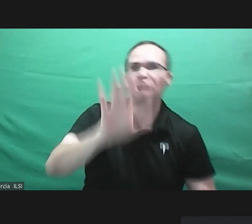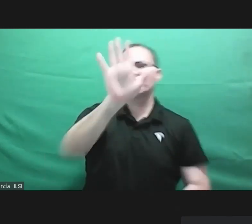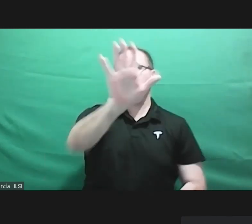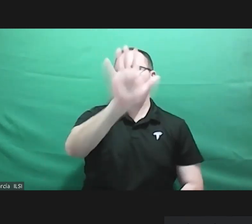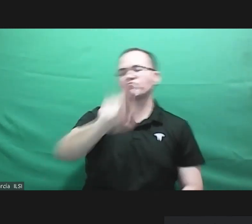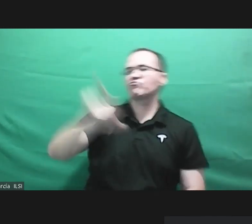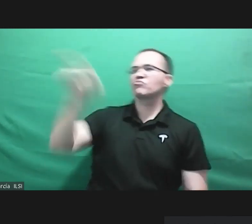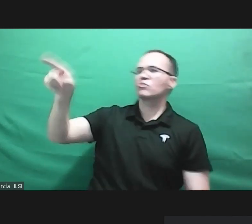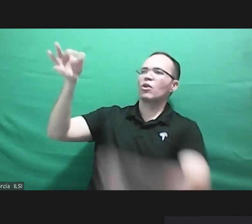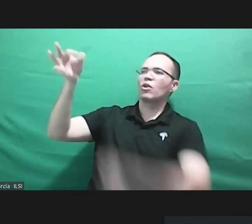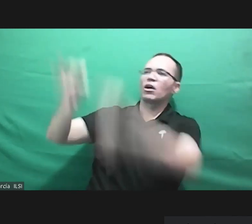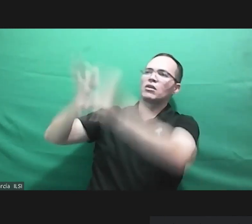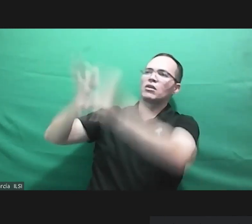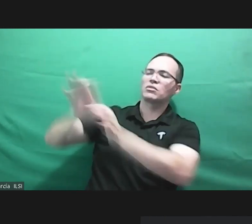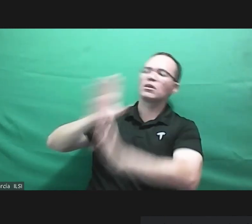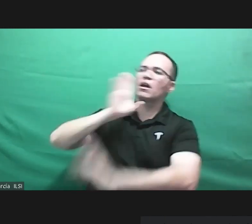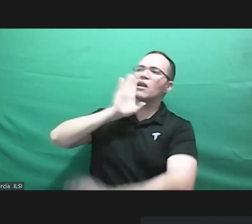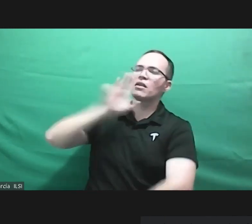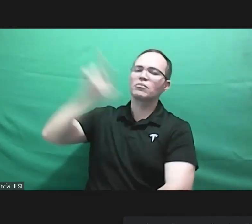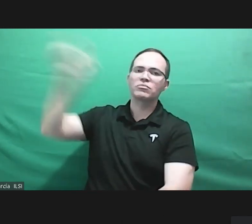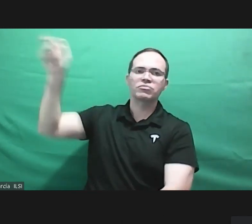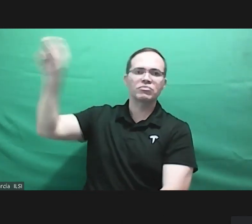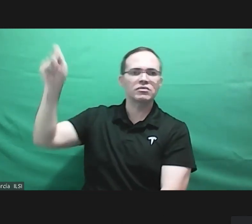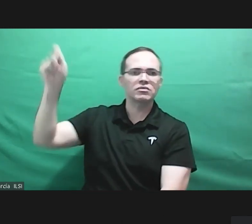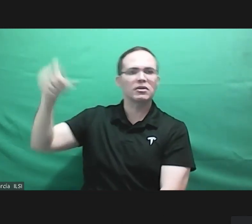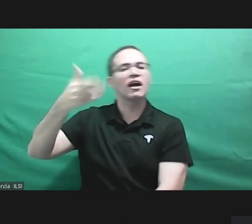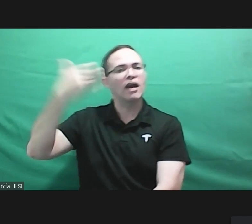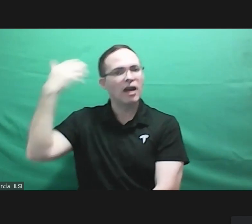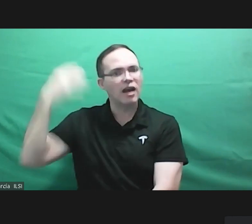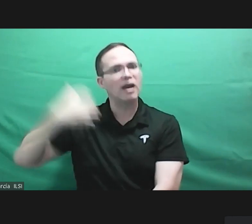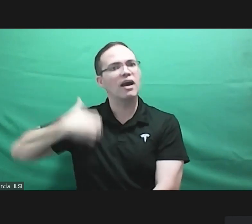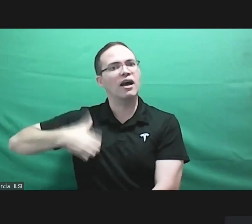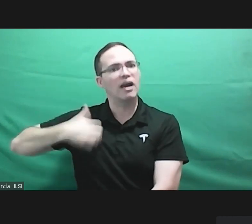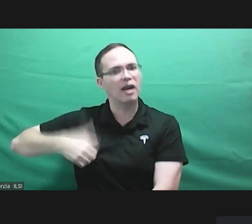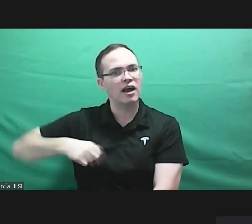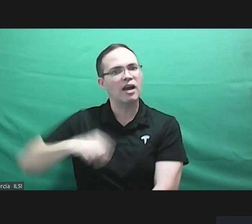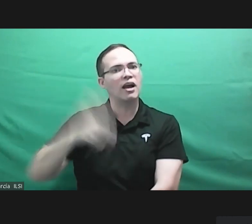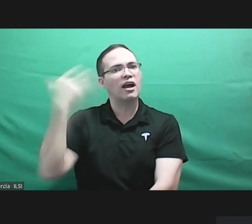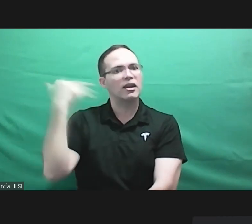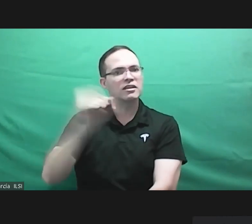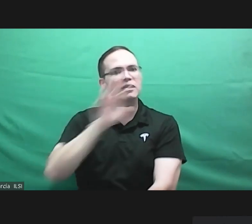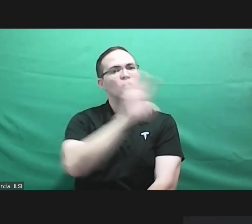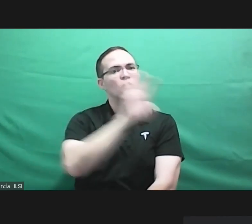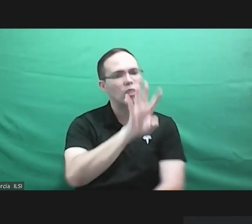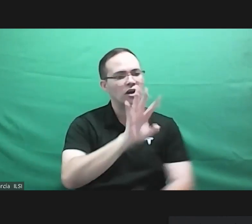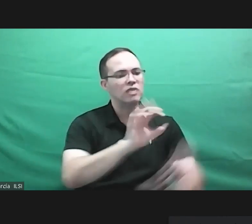datos. Por ejemplo, en Argentina tenemos un caso promovido por 4 organizaciones de la sociedad civil,